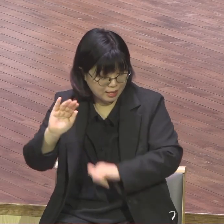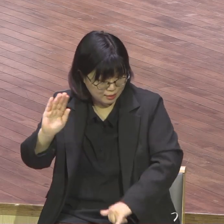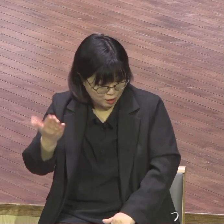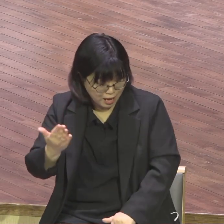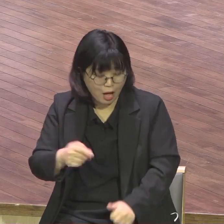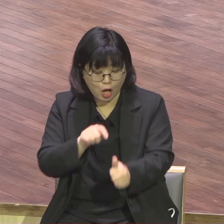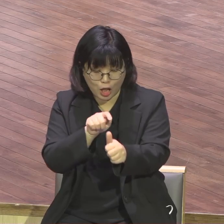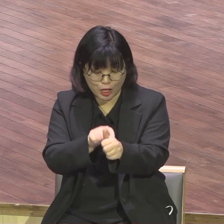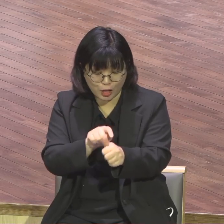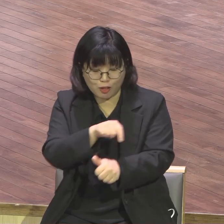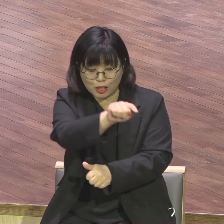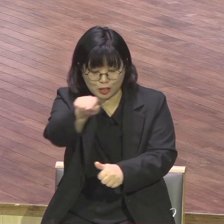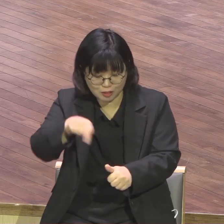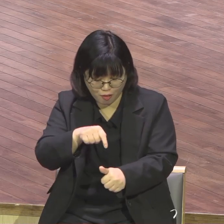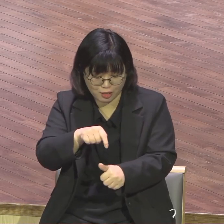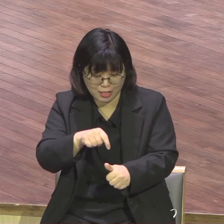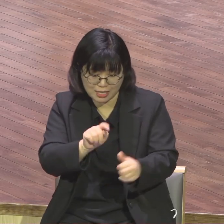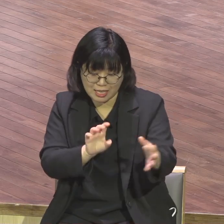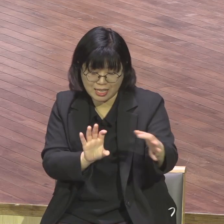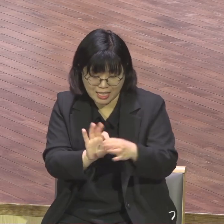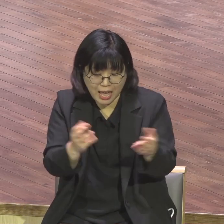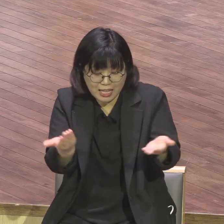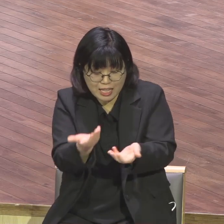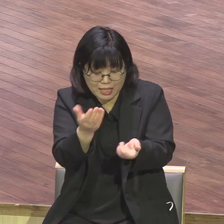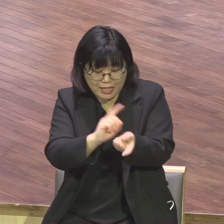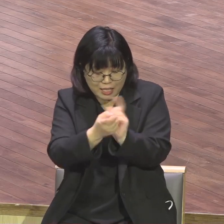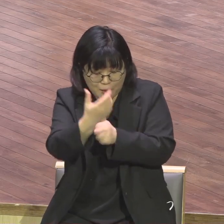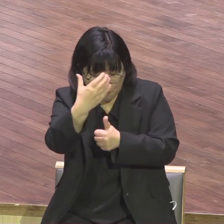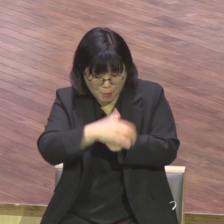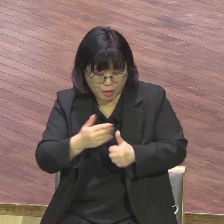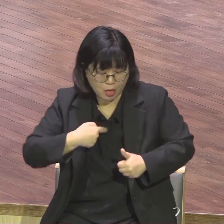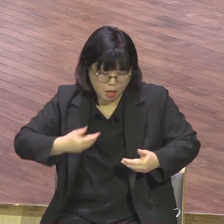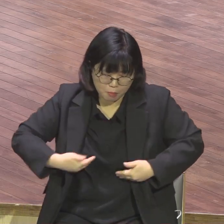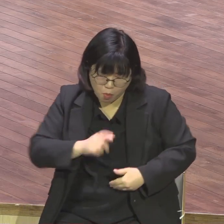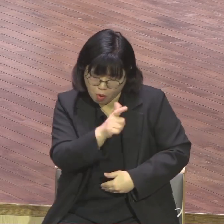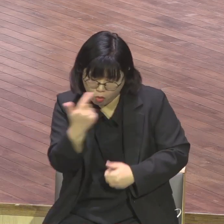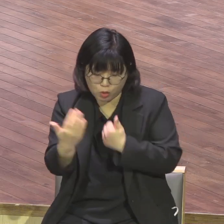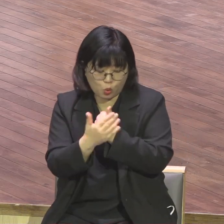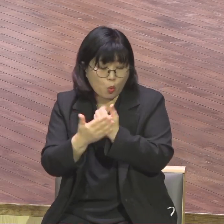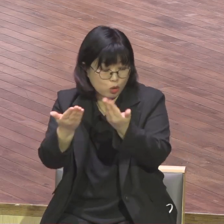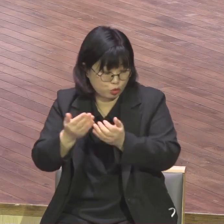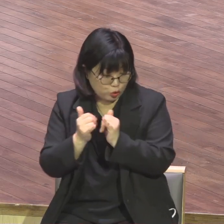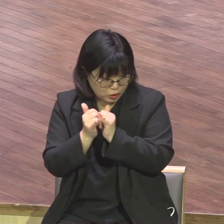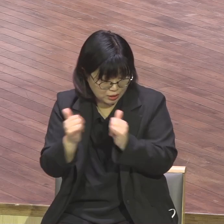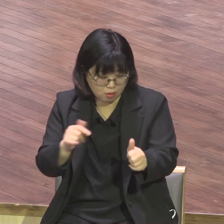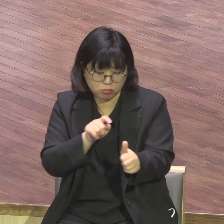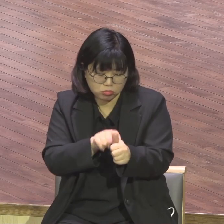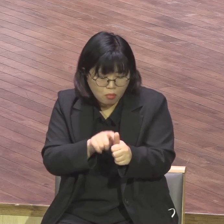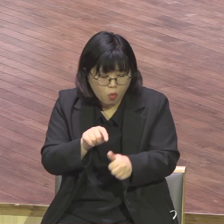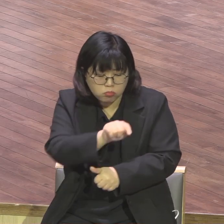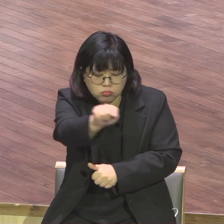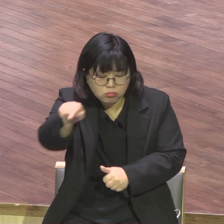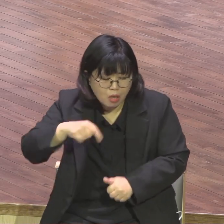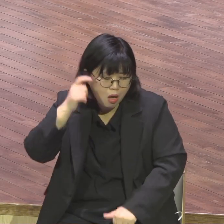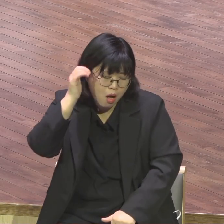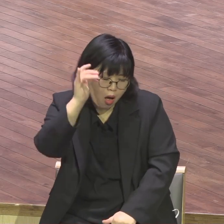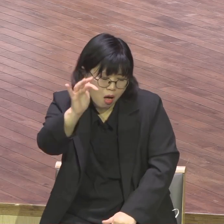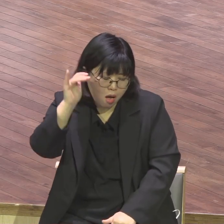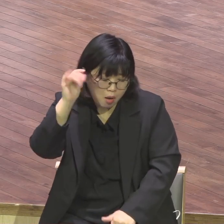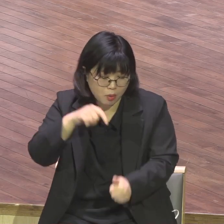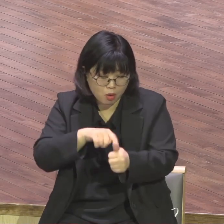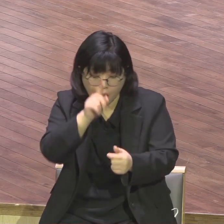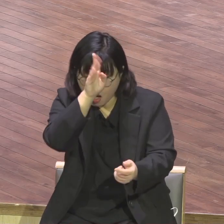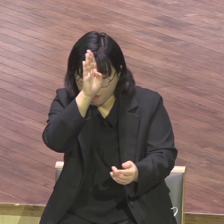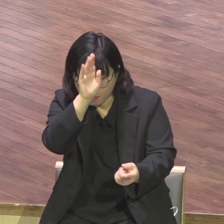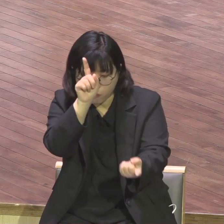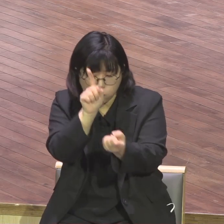너희 사자로 내가 쓸 것을 돕는 자라. 그가 너희 무리를 간절히 사모하고 자기가 병든 것을